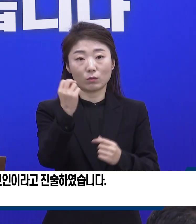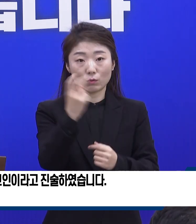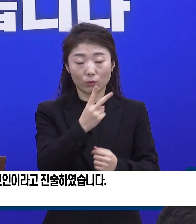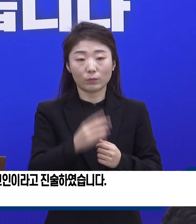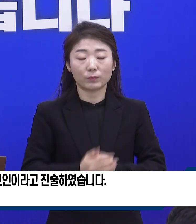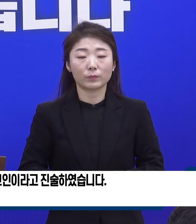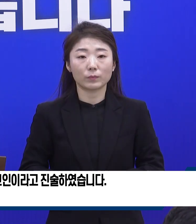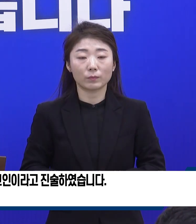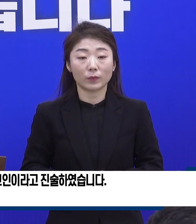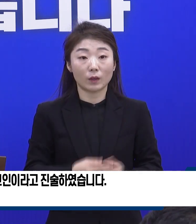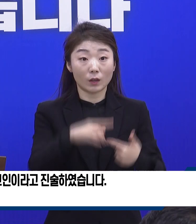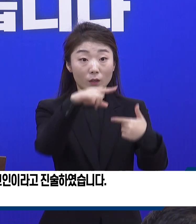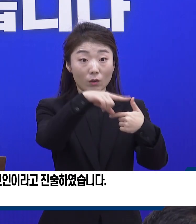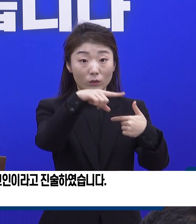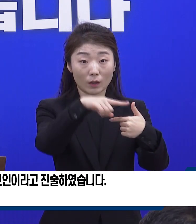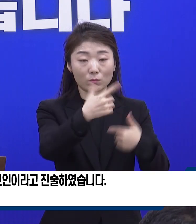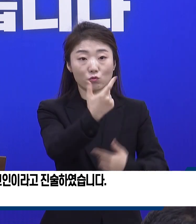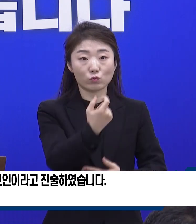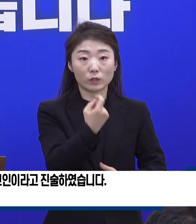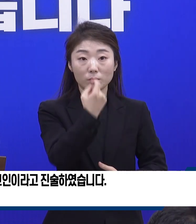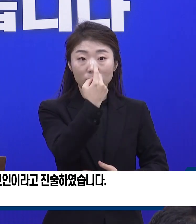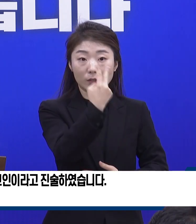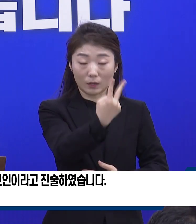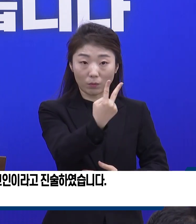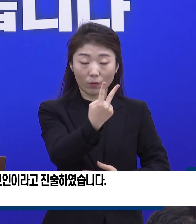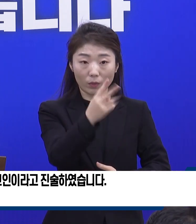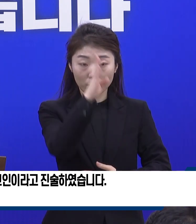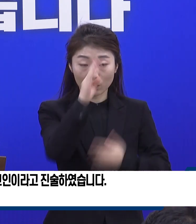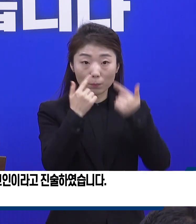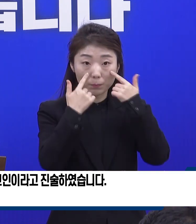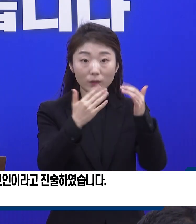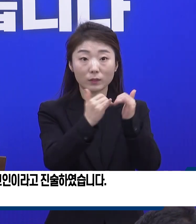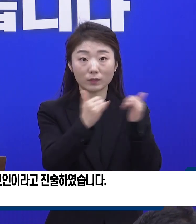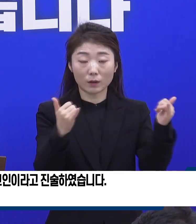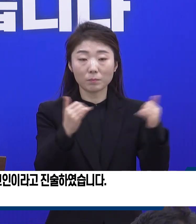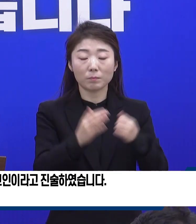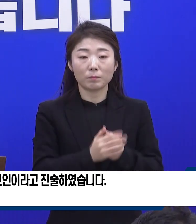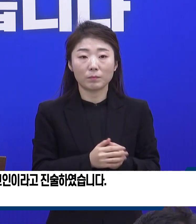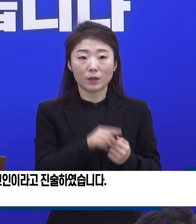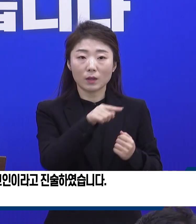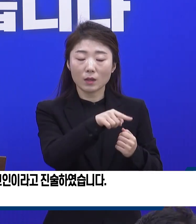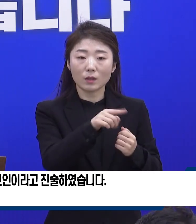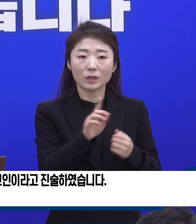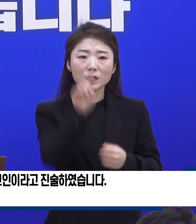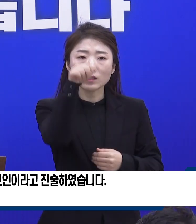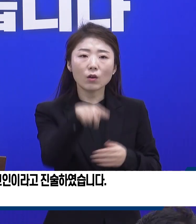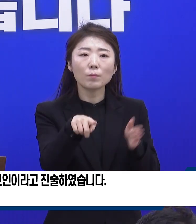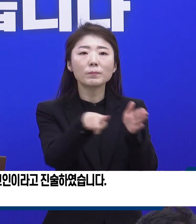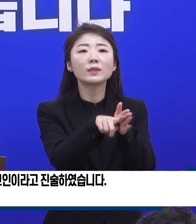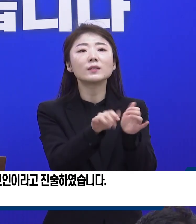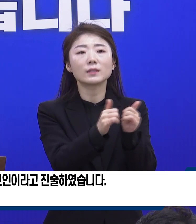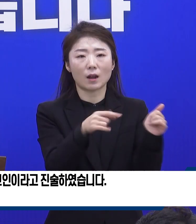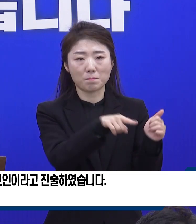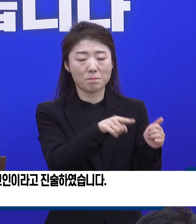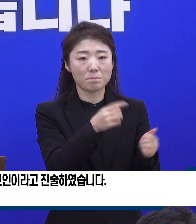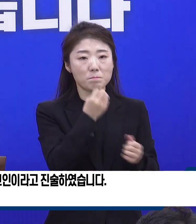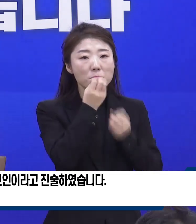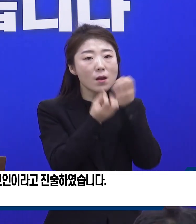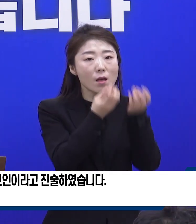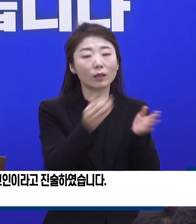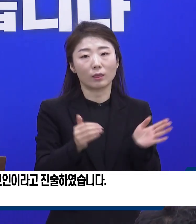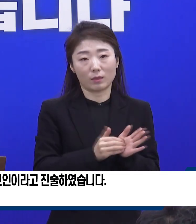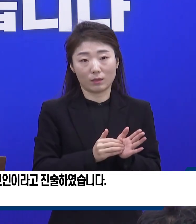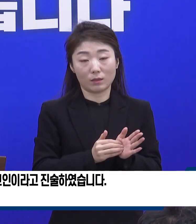접촉자로 확인되었고요. 경남 62번 확진자는 본인이 신천지 교인이라고 진술을